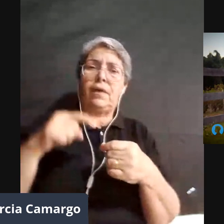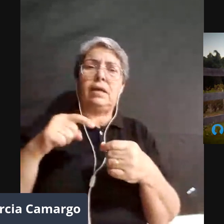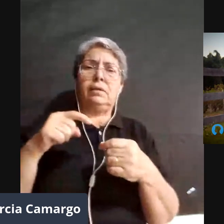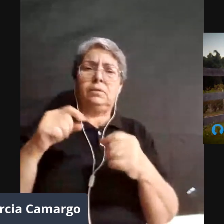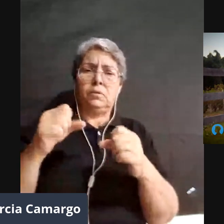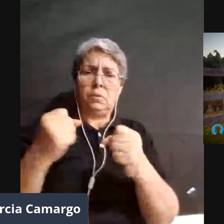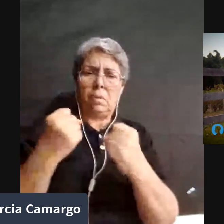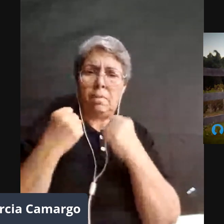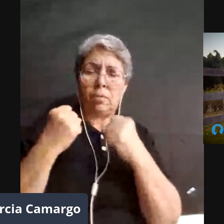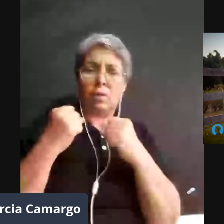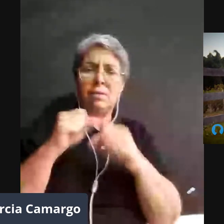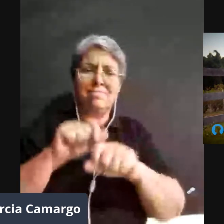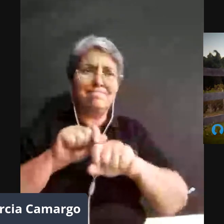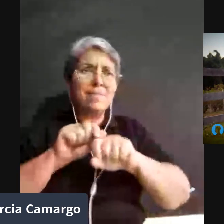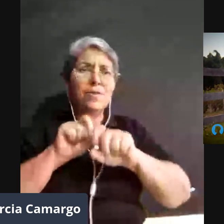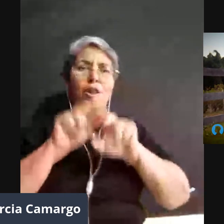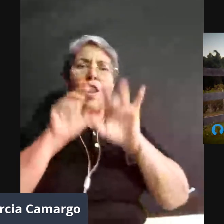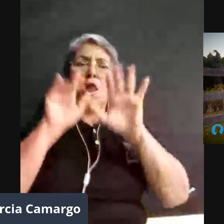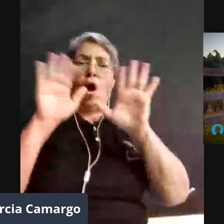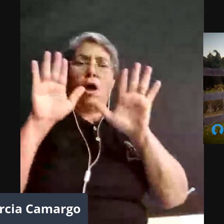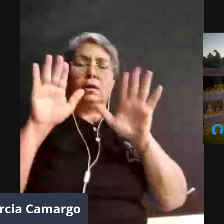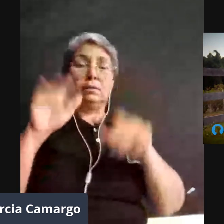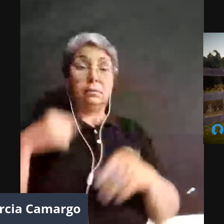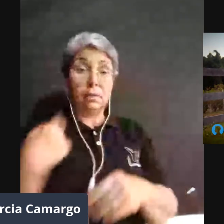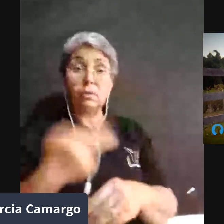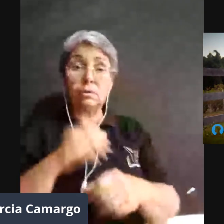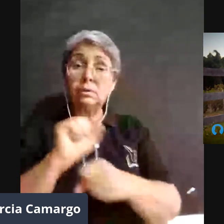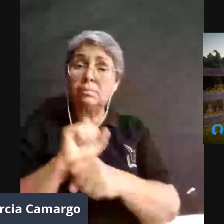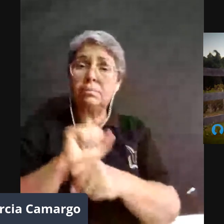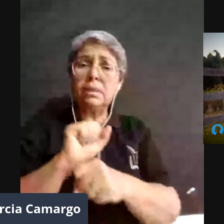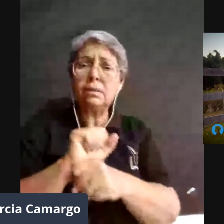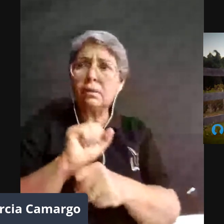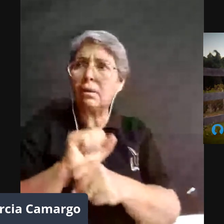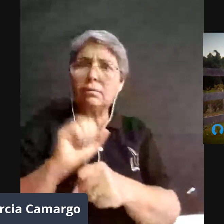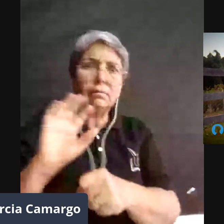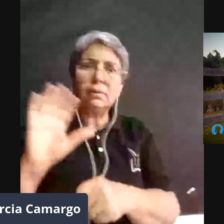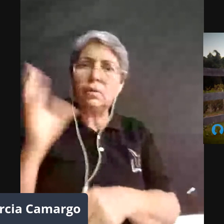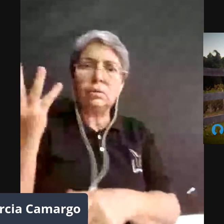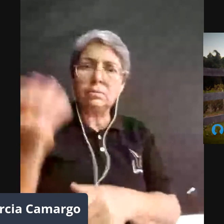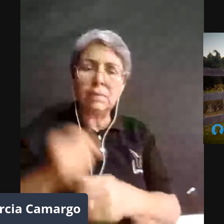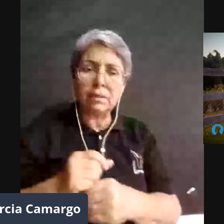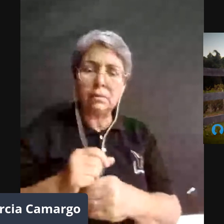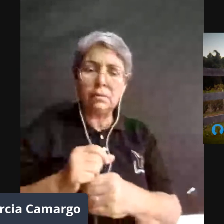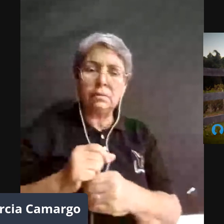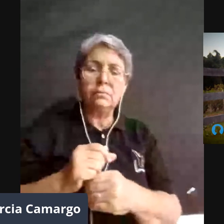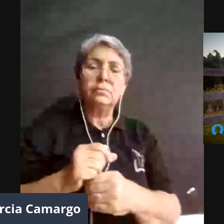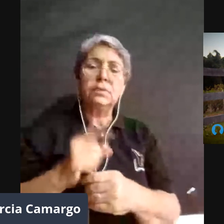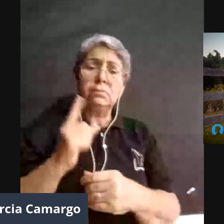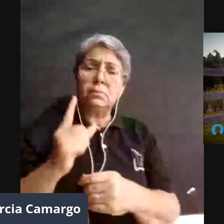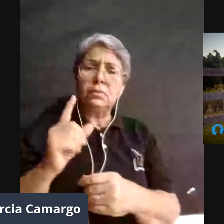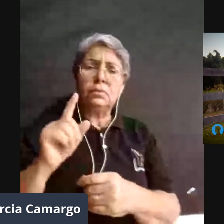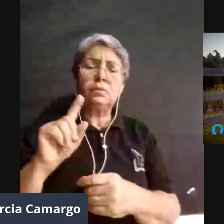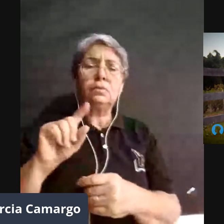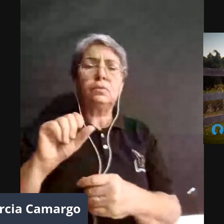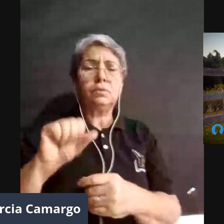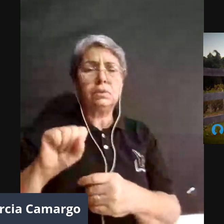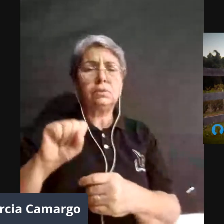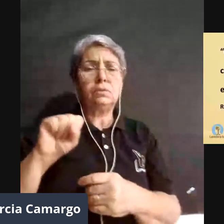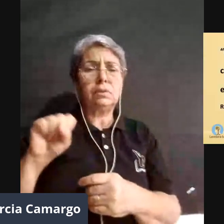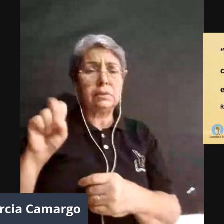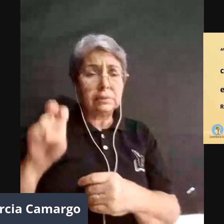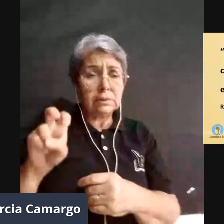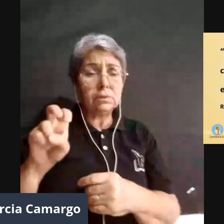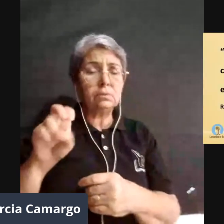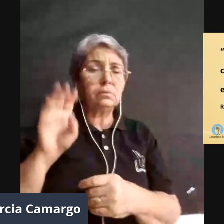eu acho interessante porque em 1885 a irmã White disse o seguinte: quando o poder divino for combinado com